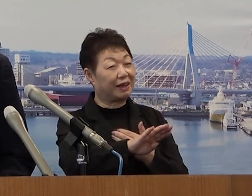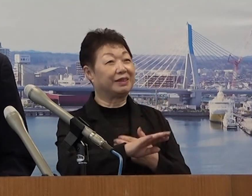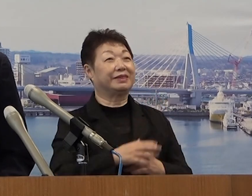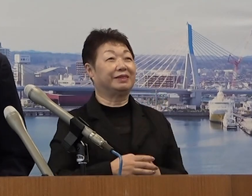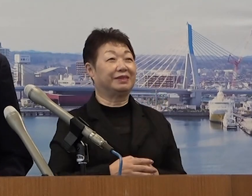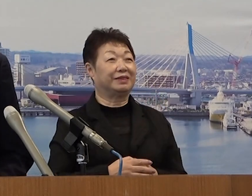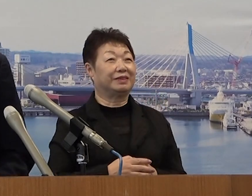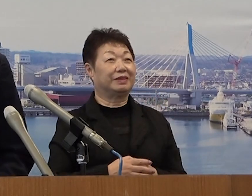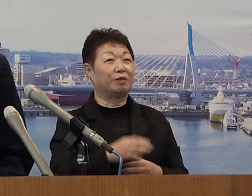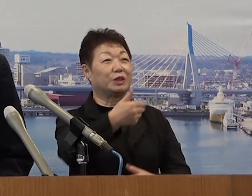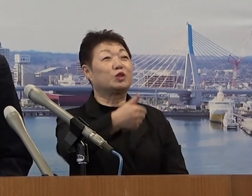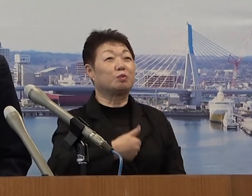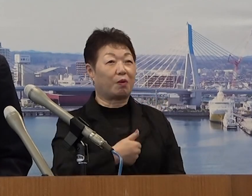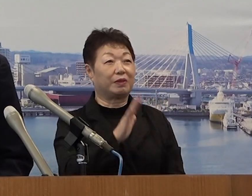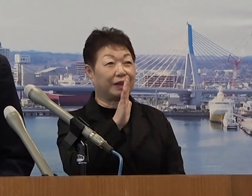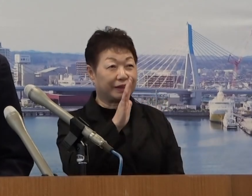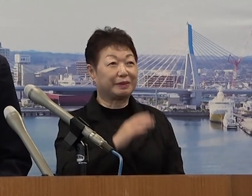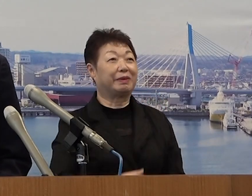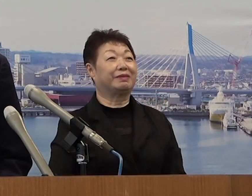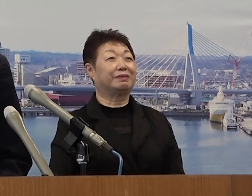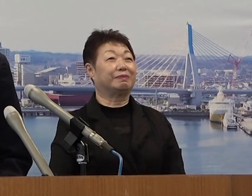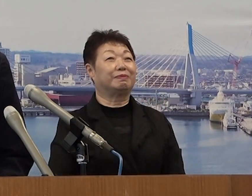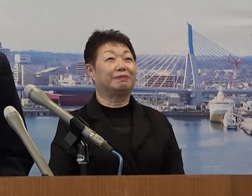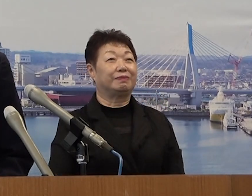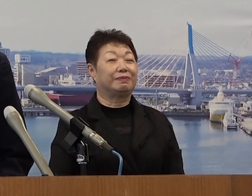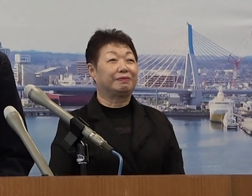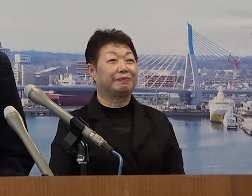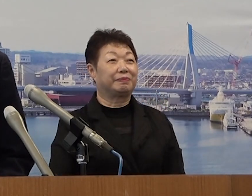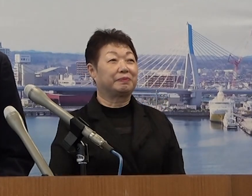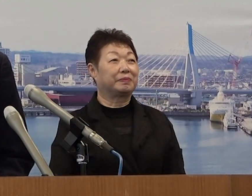案件以外についてのご質問をお願いいたします。